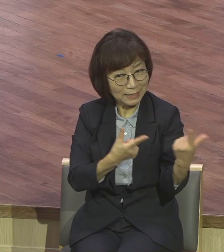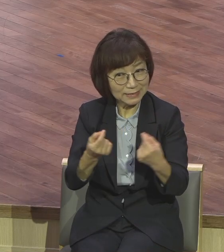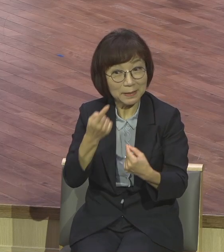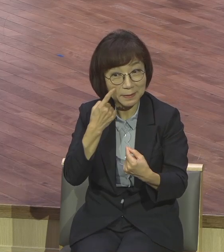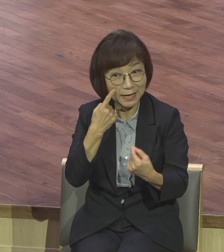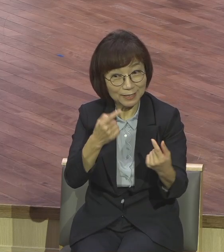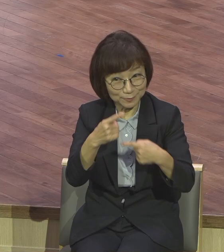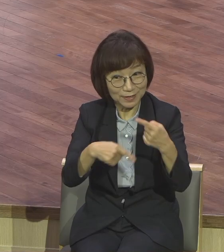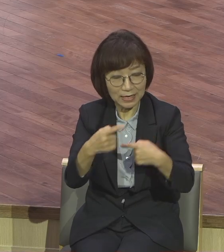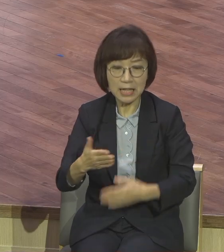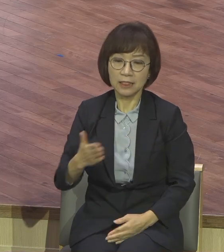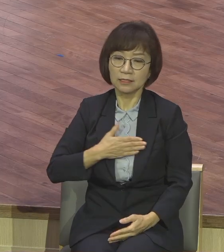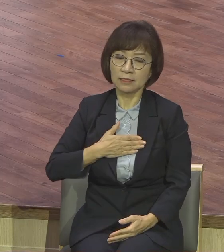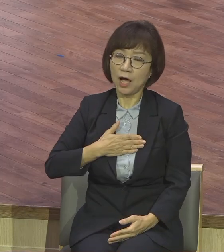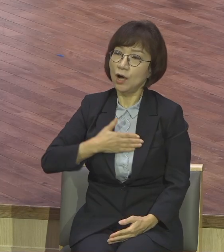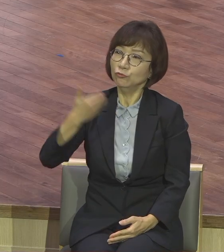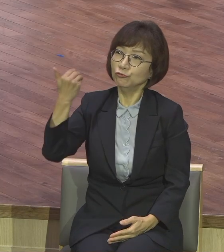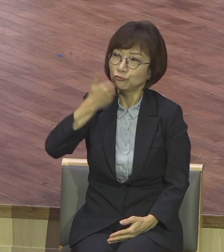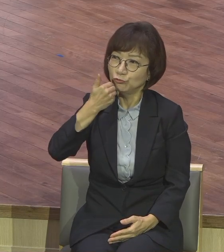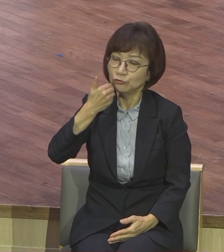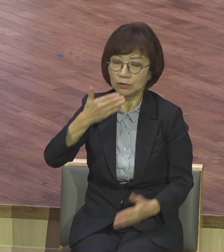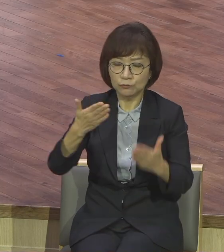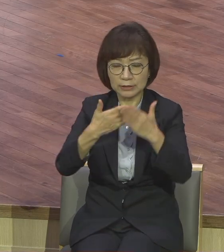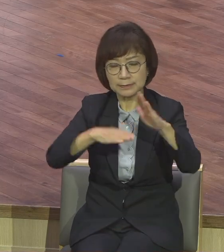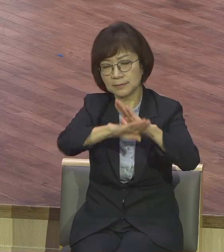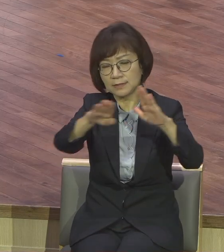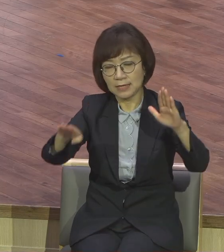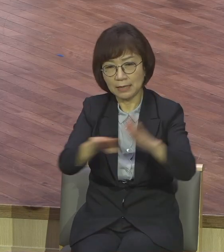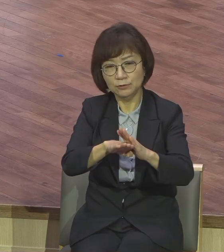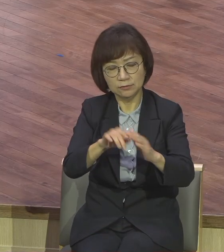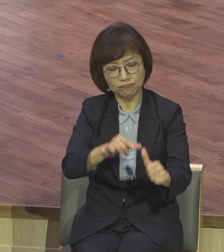나는 가문 살릴 선교사다.